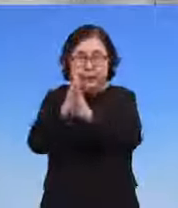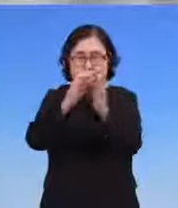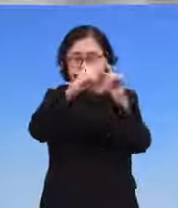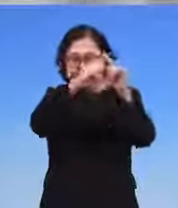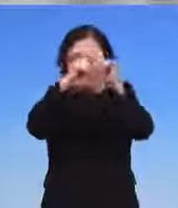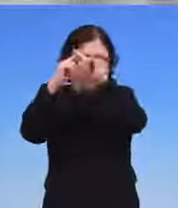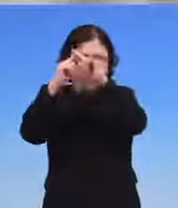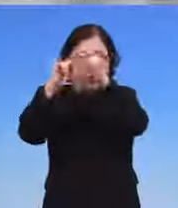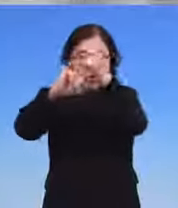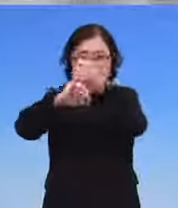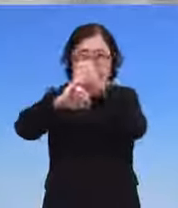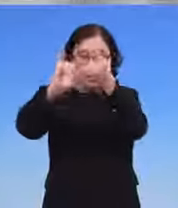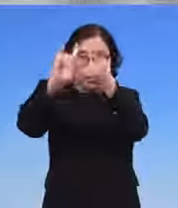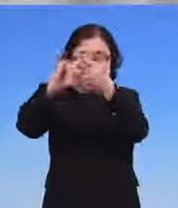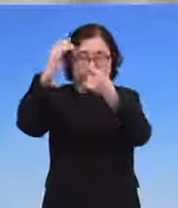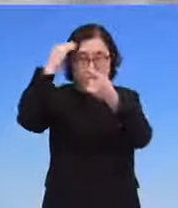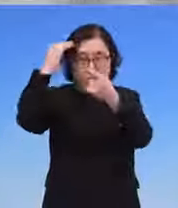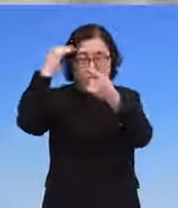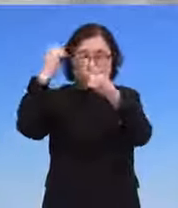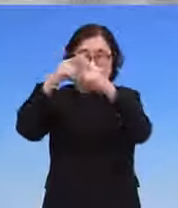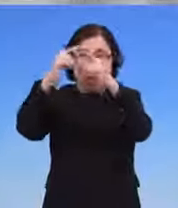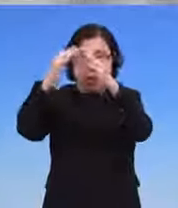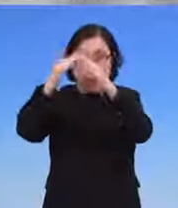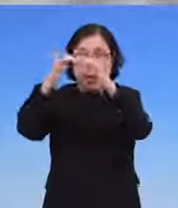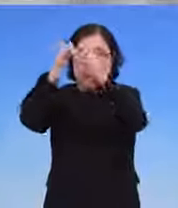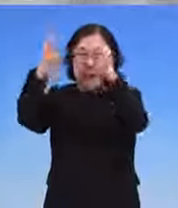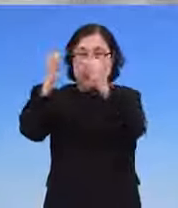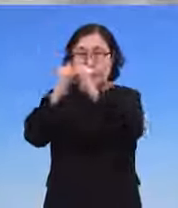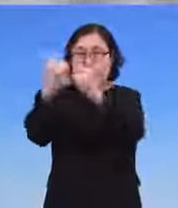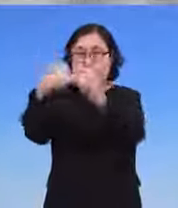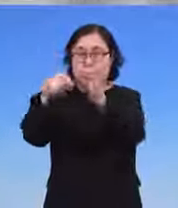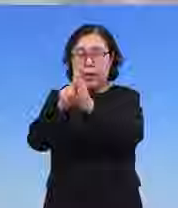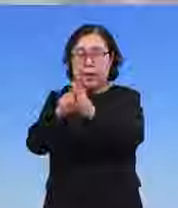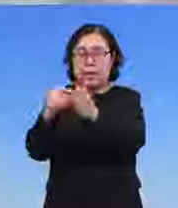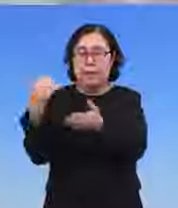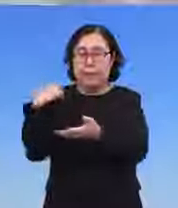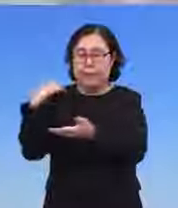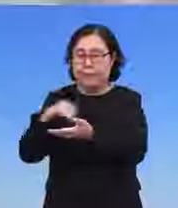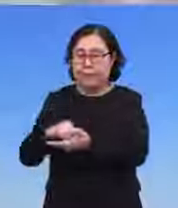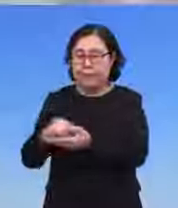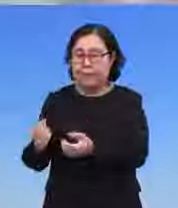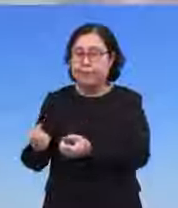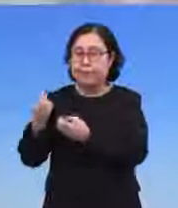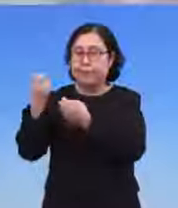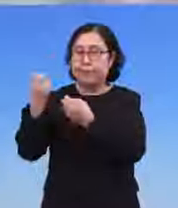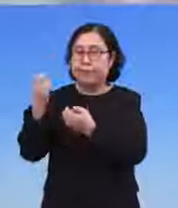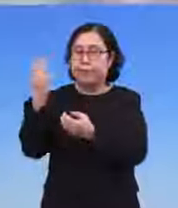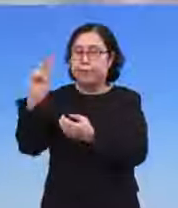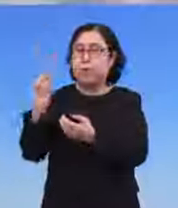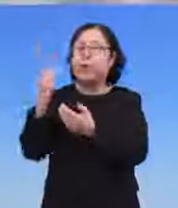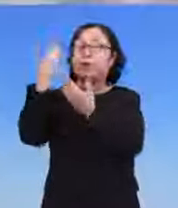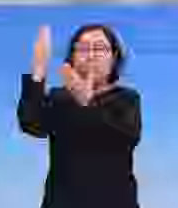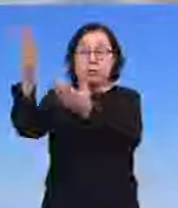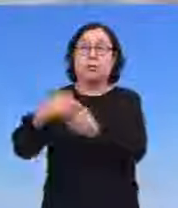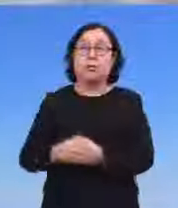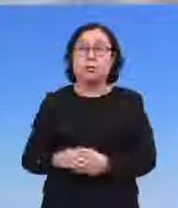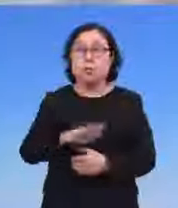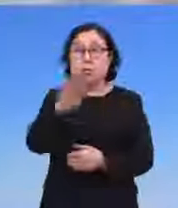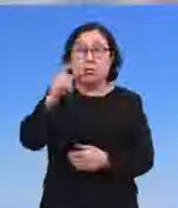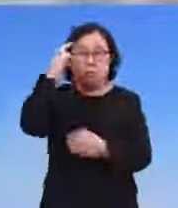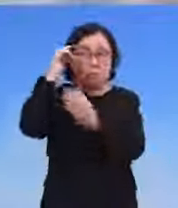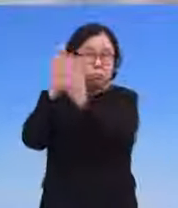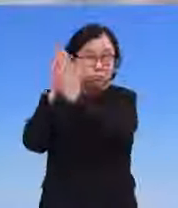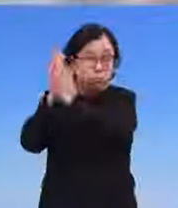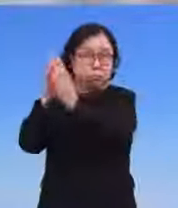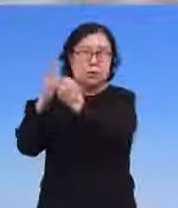이 드림센터를 약속한 그대로 한국 교회와 또 사회를 위하여 환원할 것, 그건 97% 여러분이